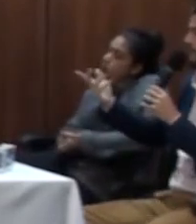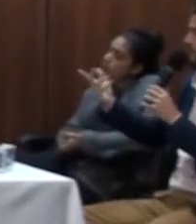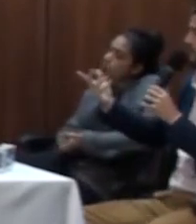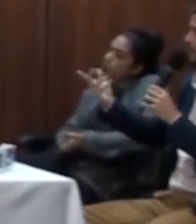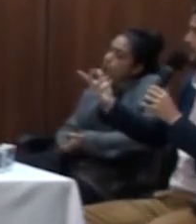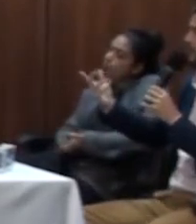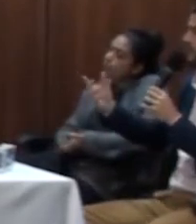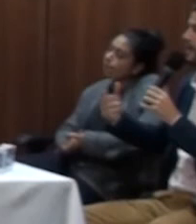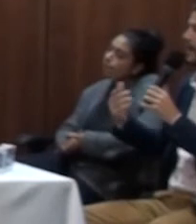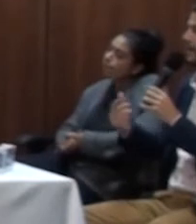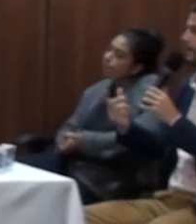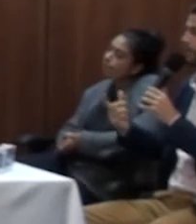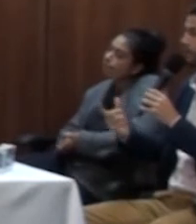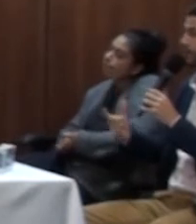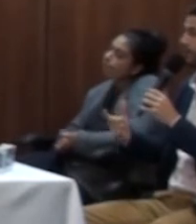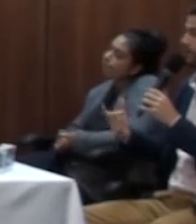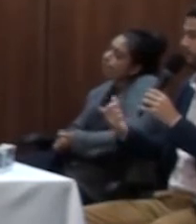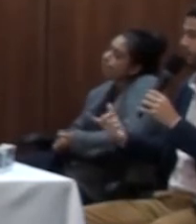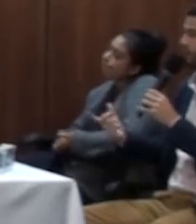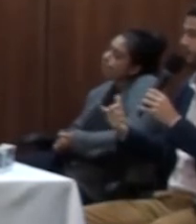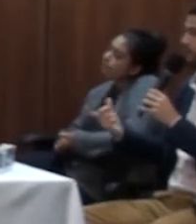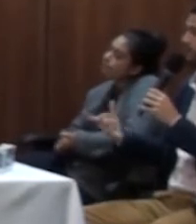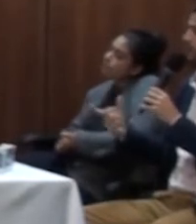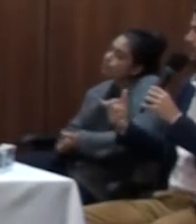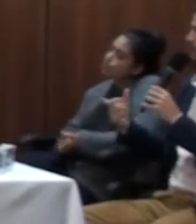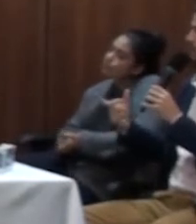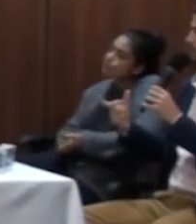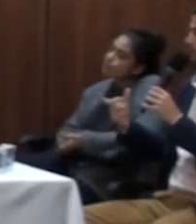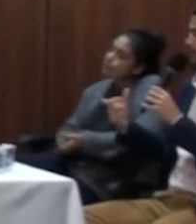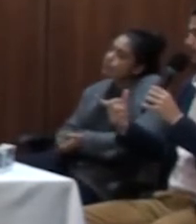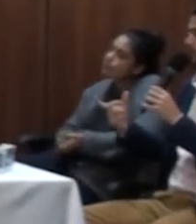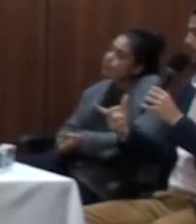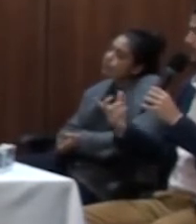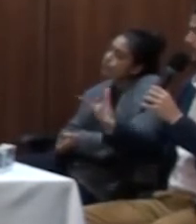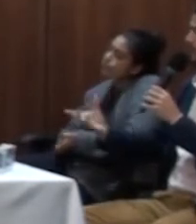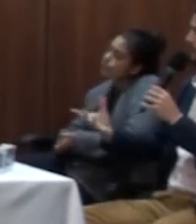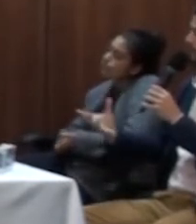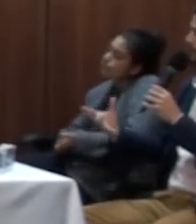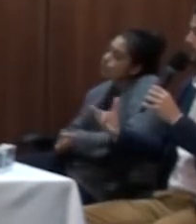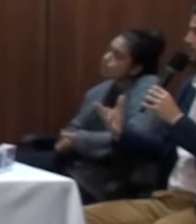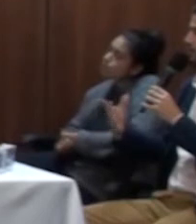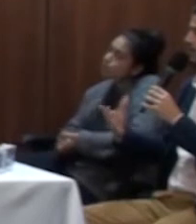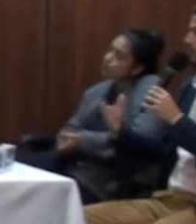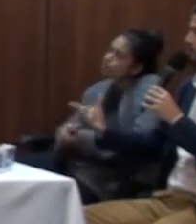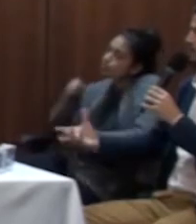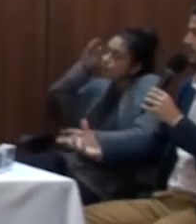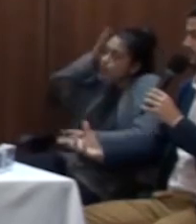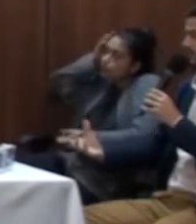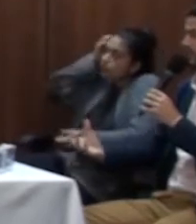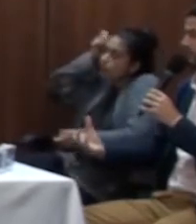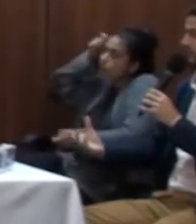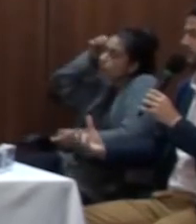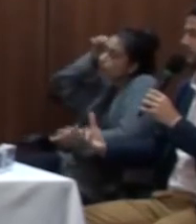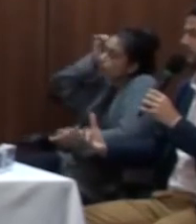à questão da falta de transparência, além da própria, de novo, insisto, do próprio tamanho da fila, né, desse tempo